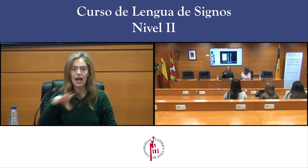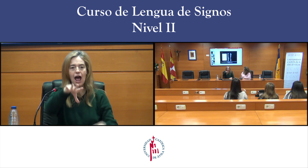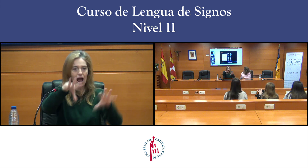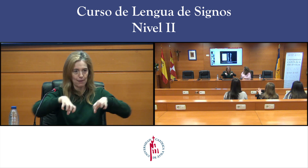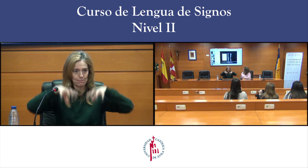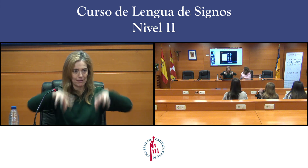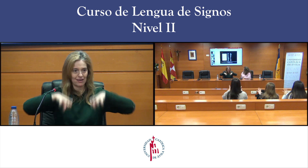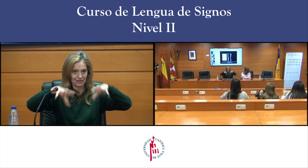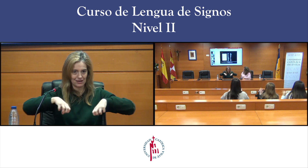aprender